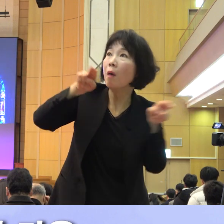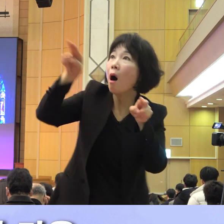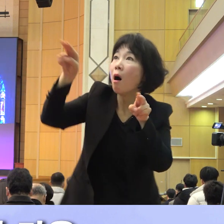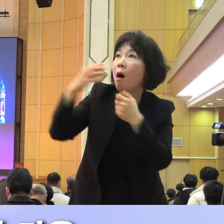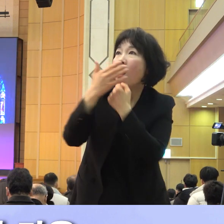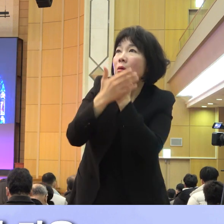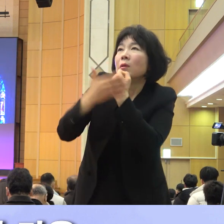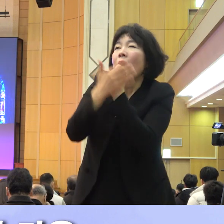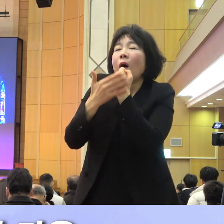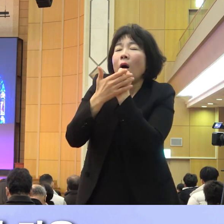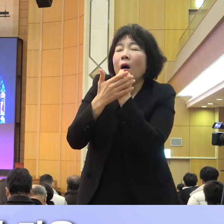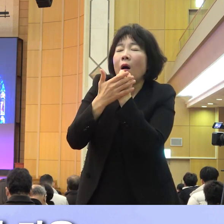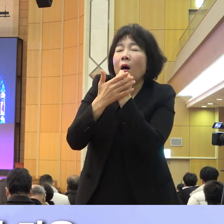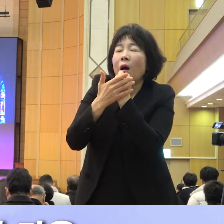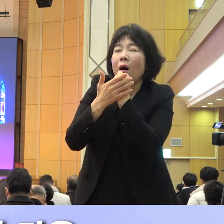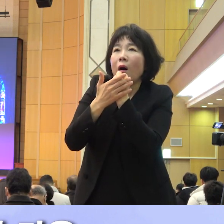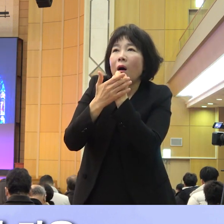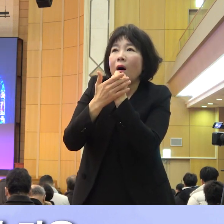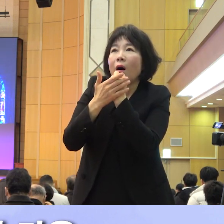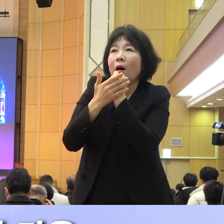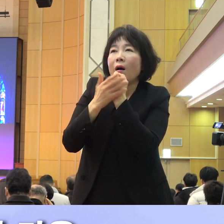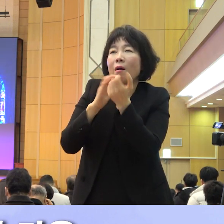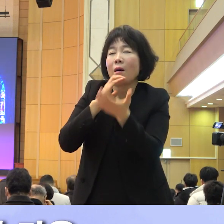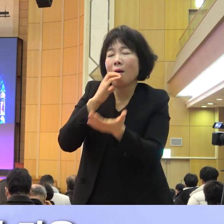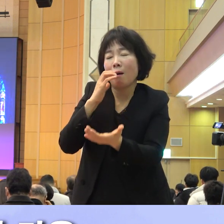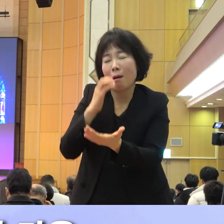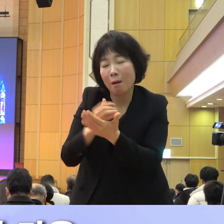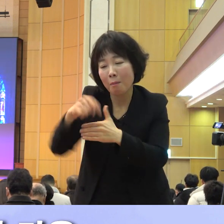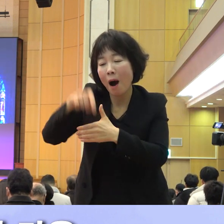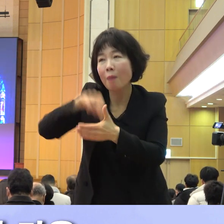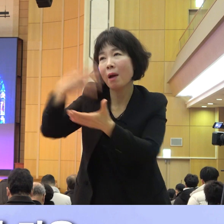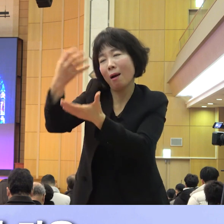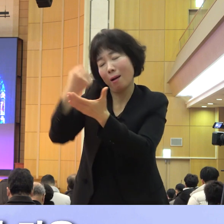영원히 내 마음속에 간직하게 하시고,